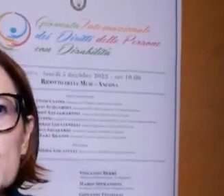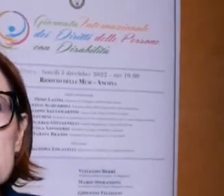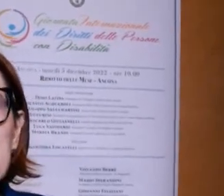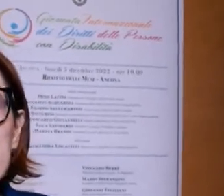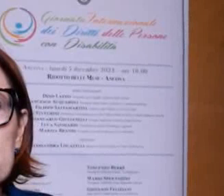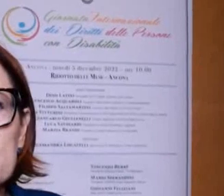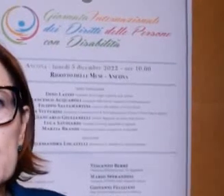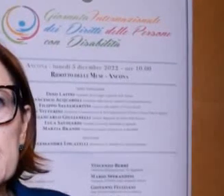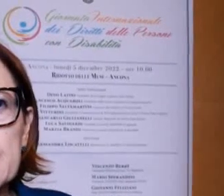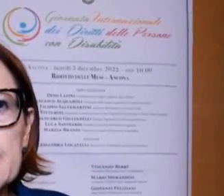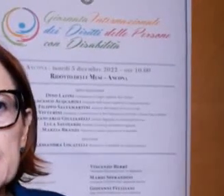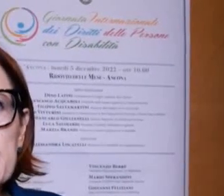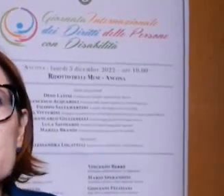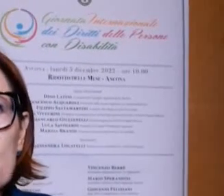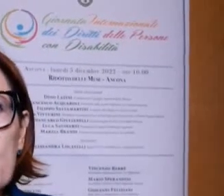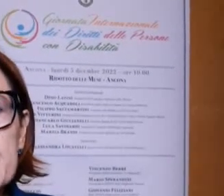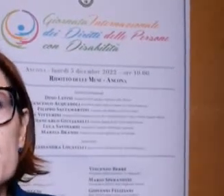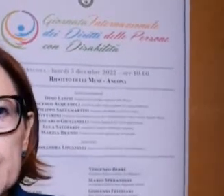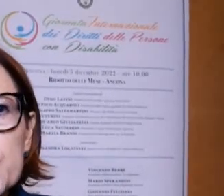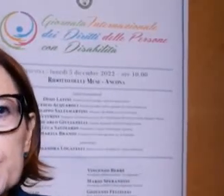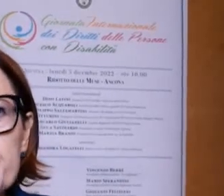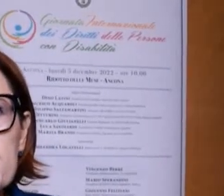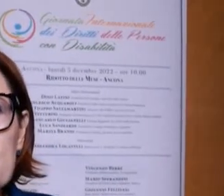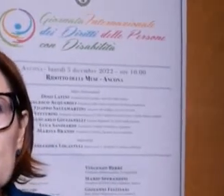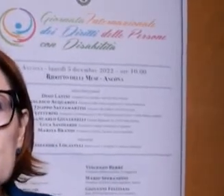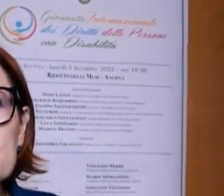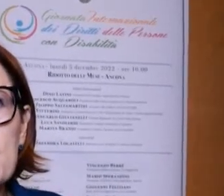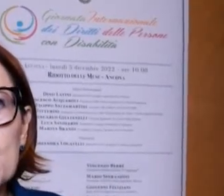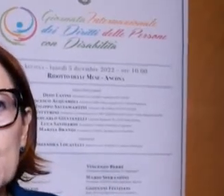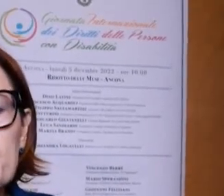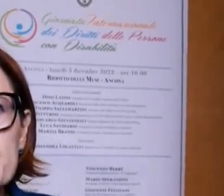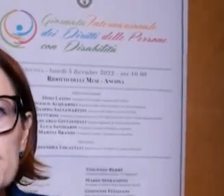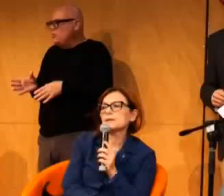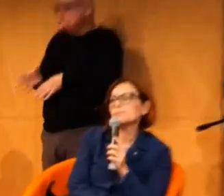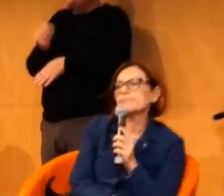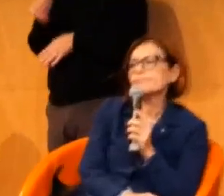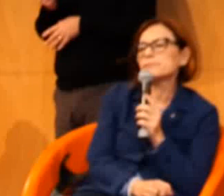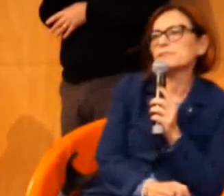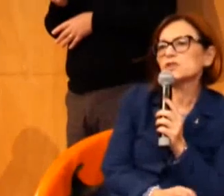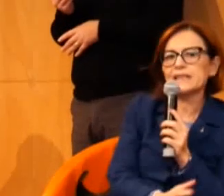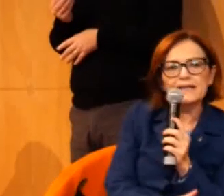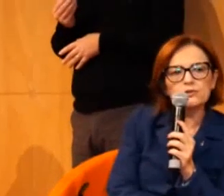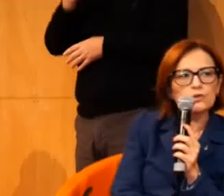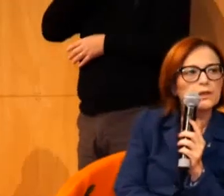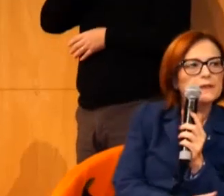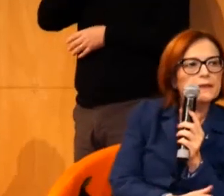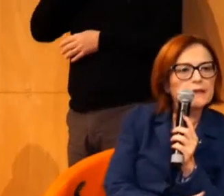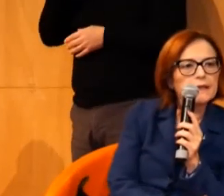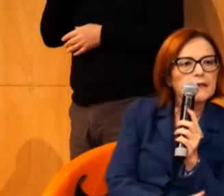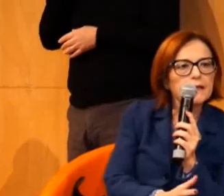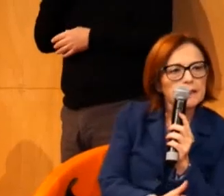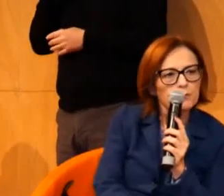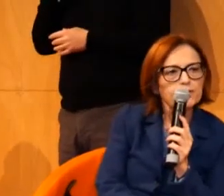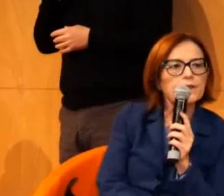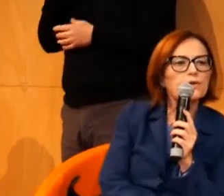dal suo insediamento che vorrebbe un impegno, diciamo, particolare del suo ministero, perché